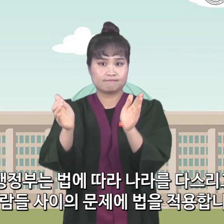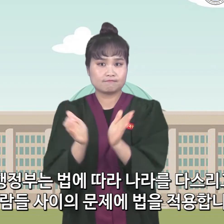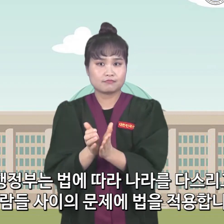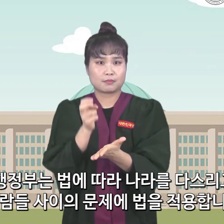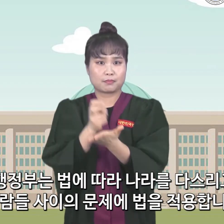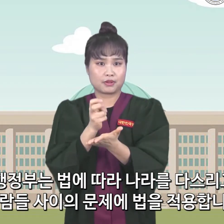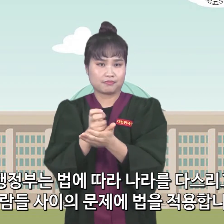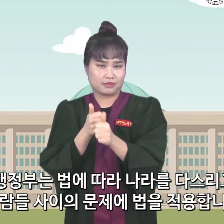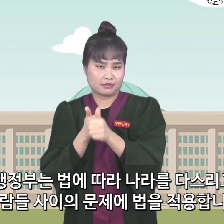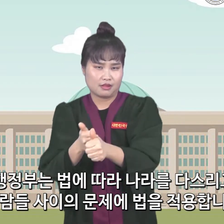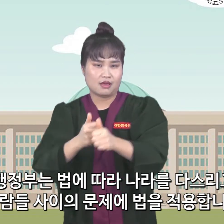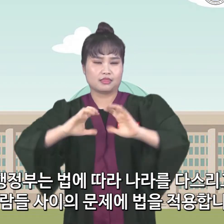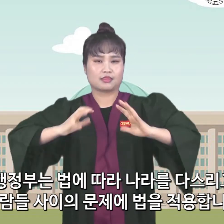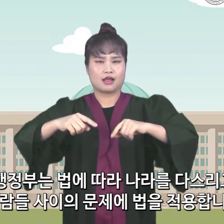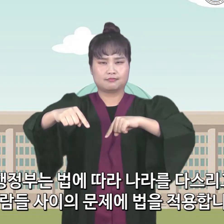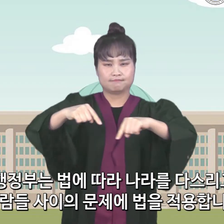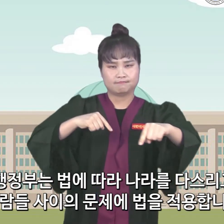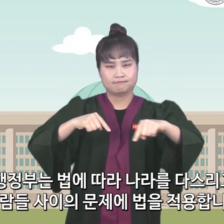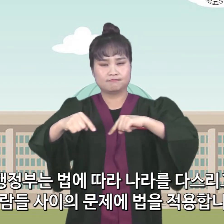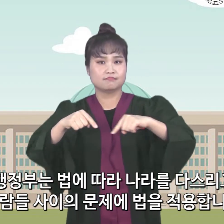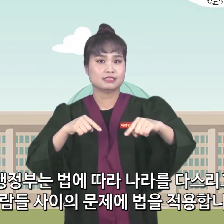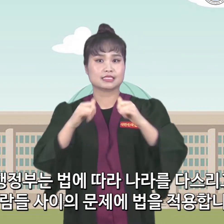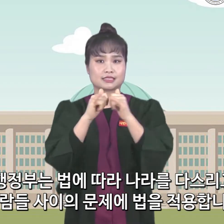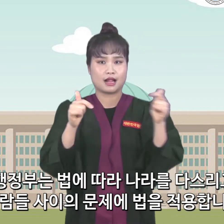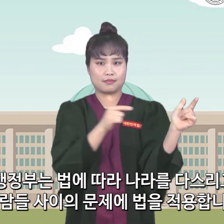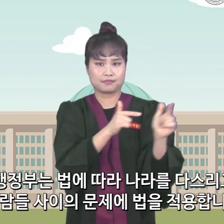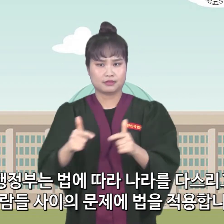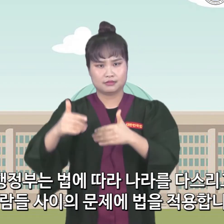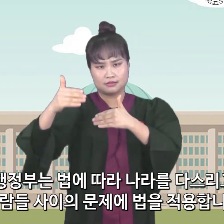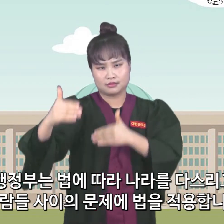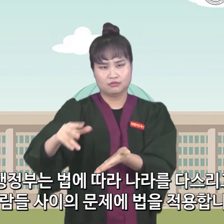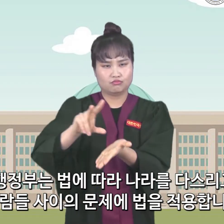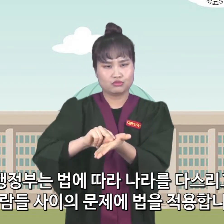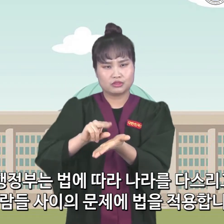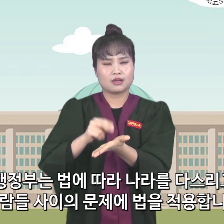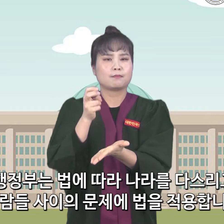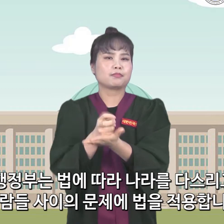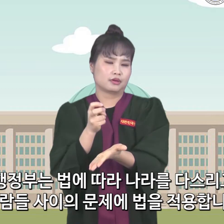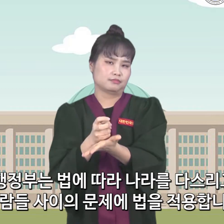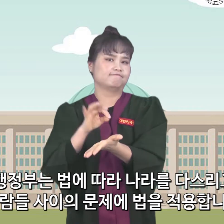행정부는 법에 따라 나라를 다스리고 사람들 사이의 문제에 법을 적용합니다.